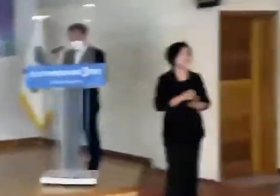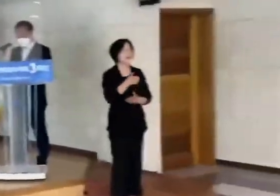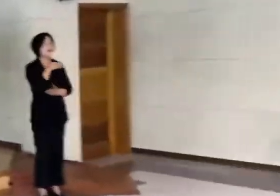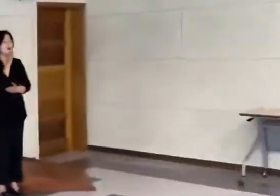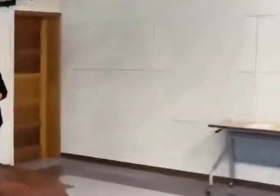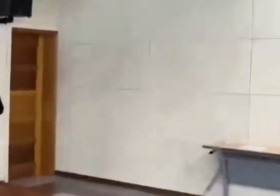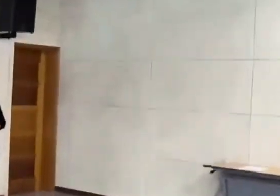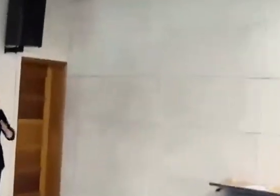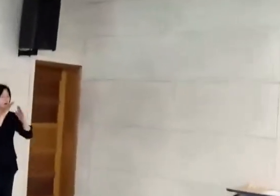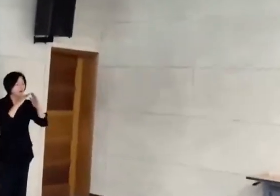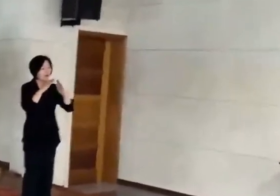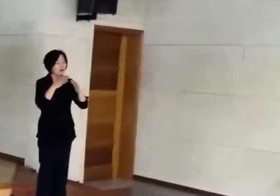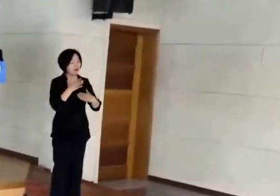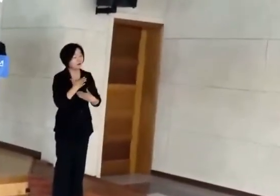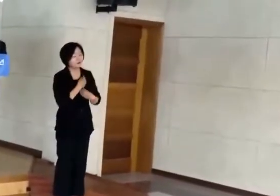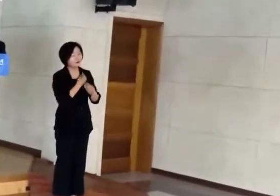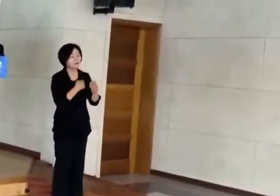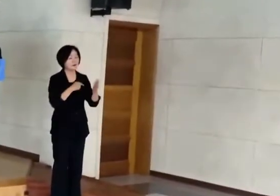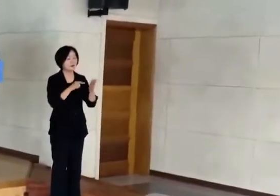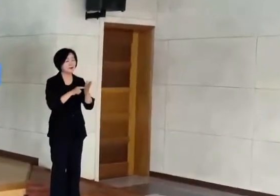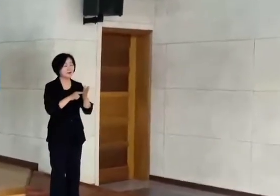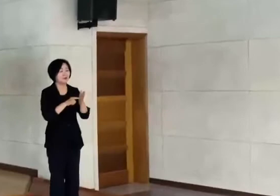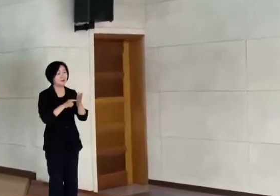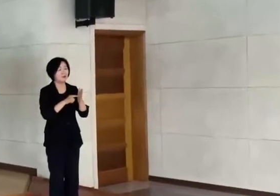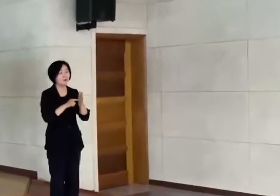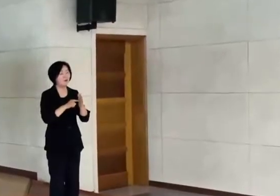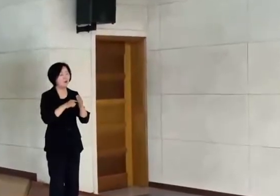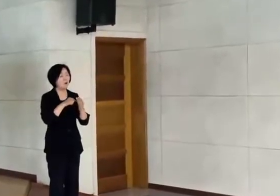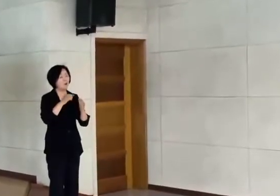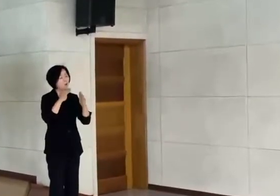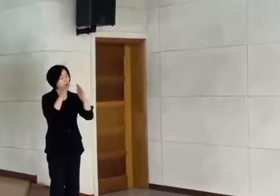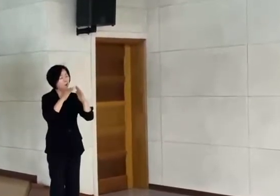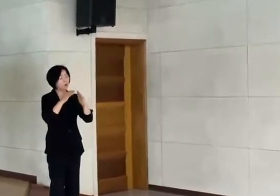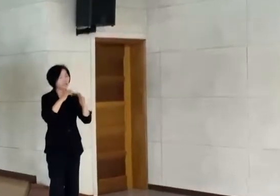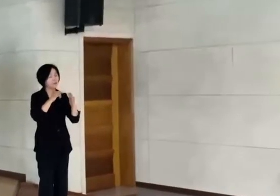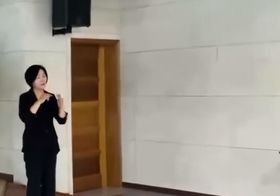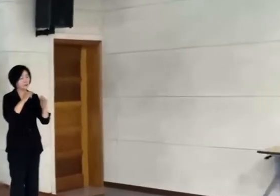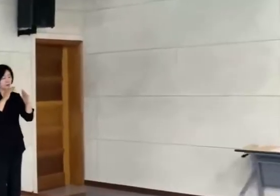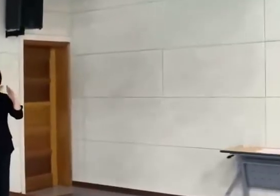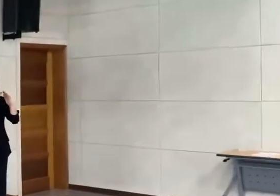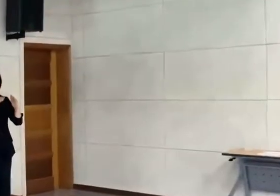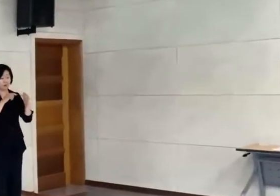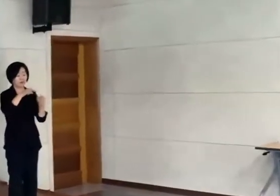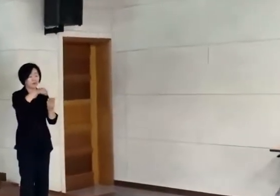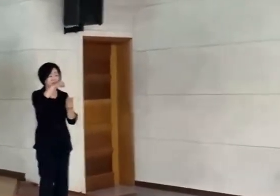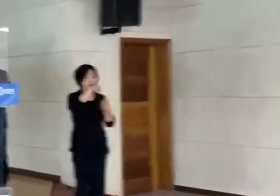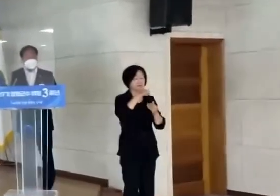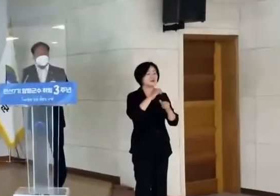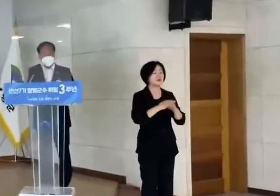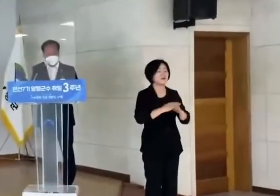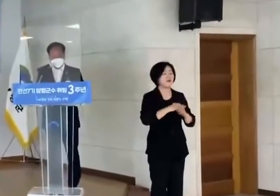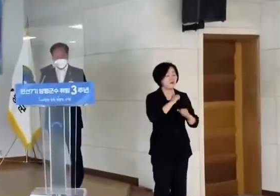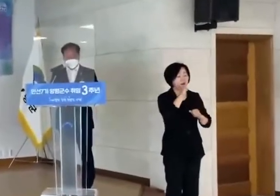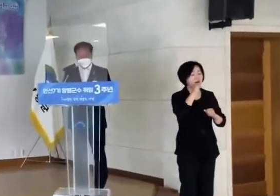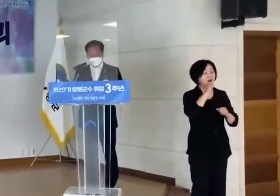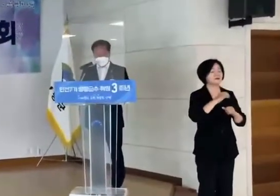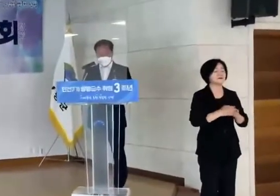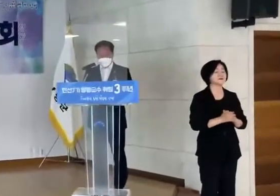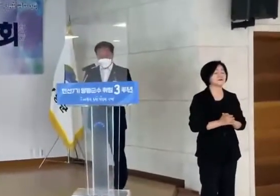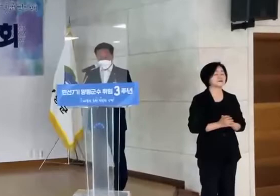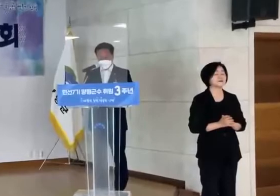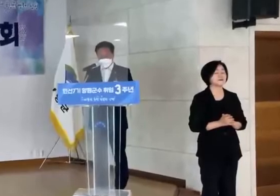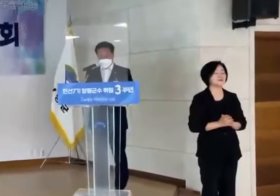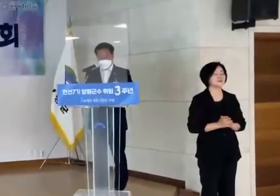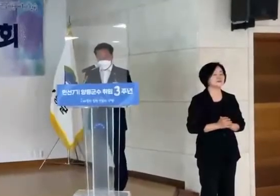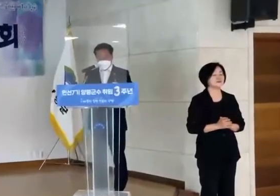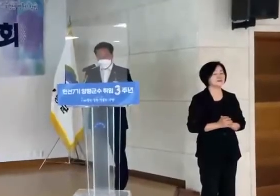어르신의 주거 안정을 위해 고령자 복지주택 공모 사업에 도전하여 양평군이 선정되는 표고를 이뤘습니다.